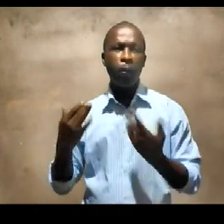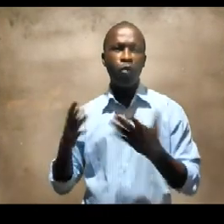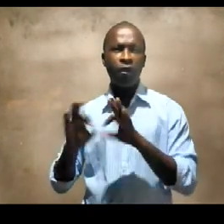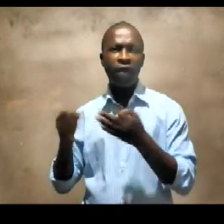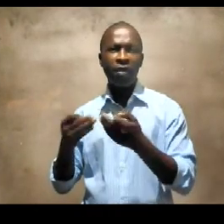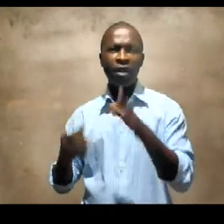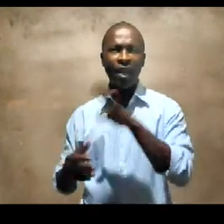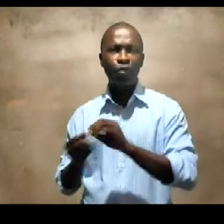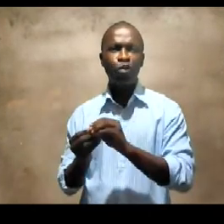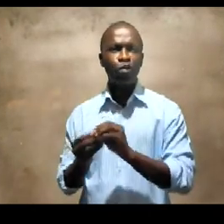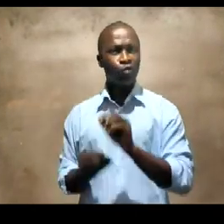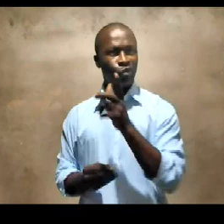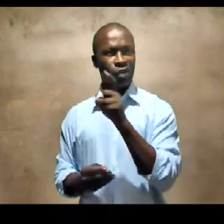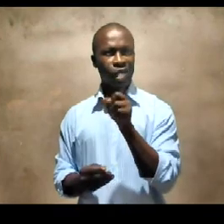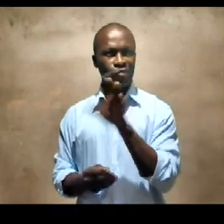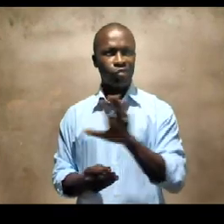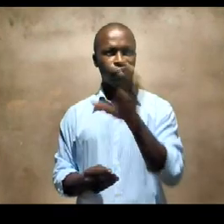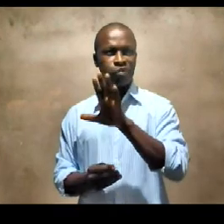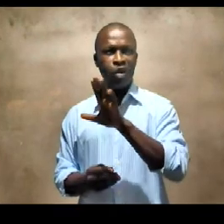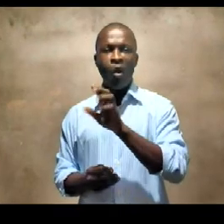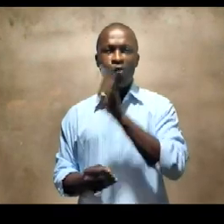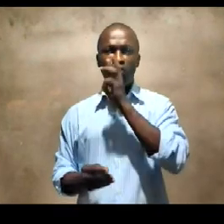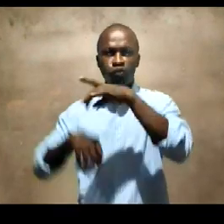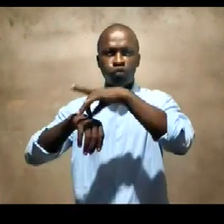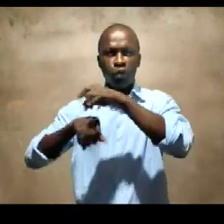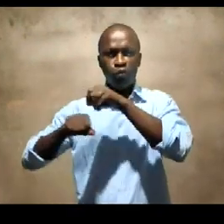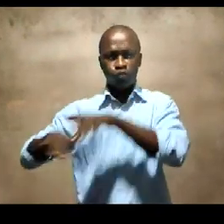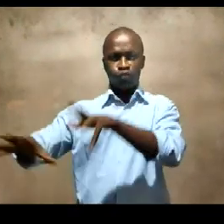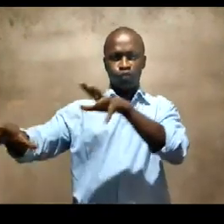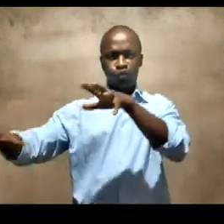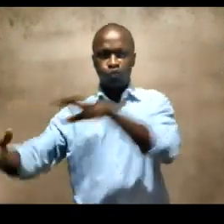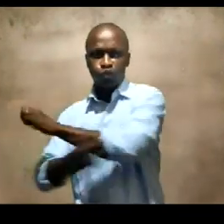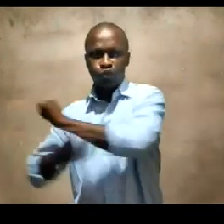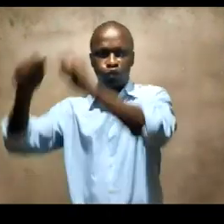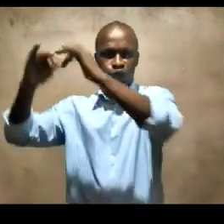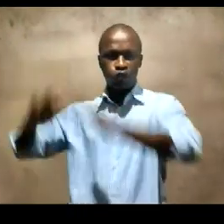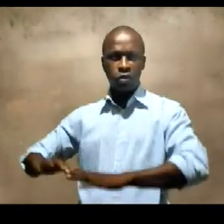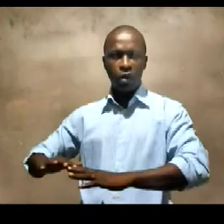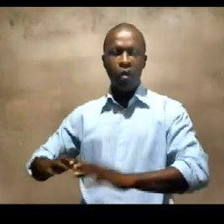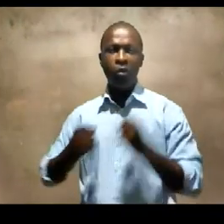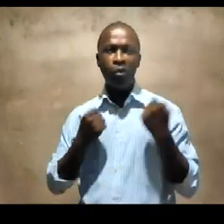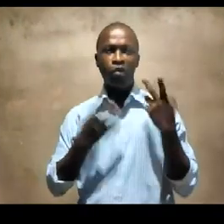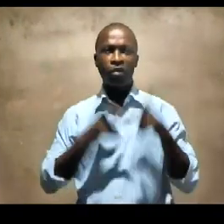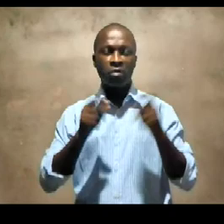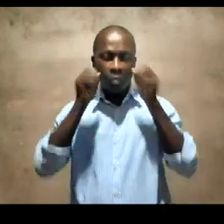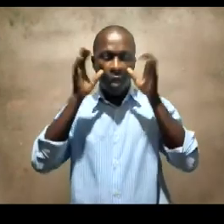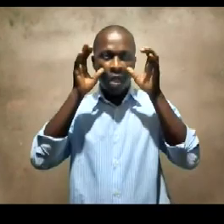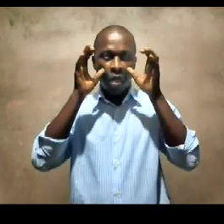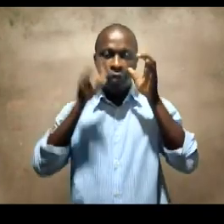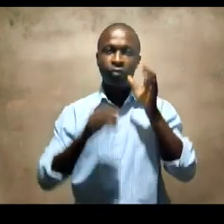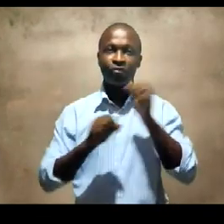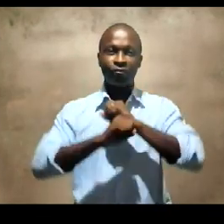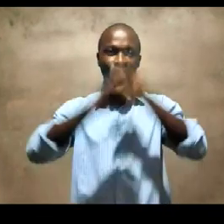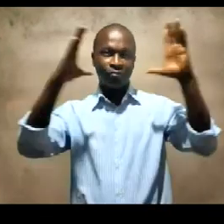menacées de voir la maison emportée par un éboulement de terrain. Ces familles ont perdu le sommeil depuis des jours. Voilà pour le sommaire.